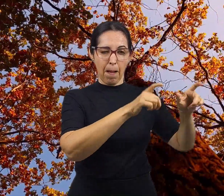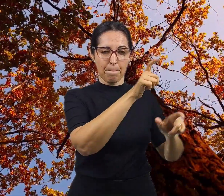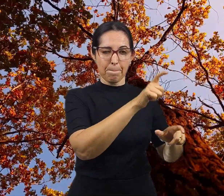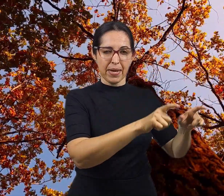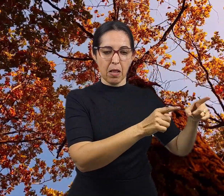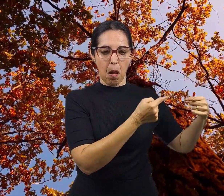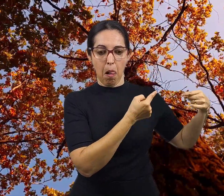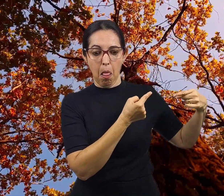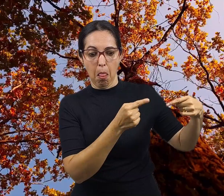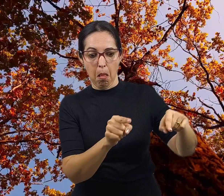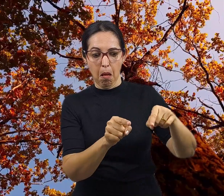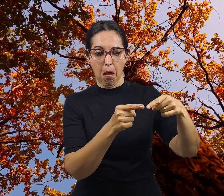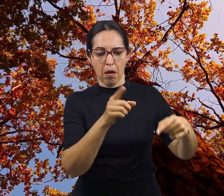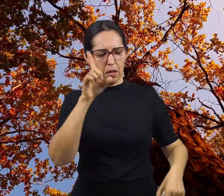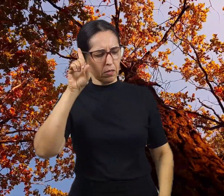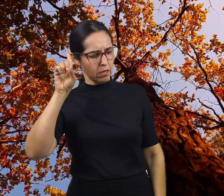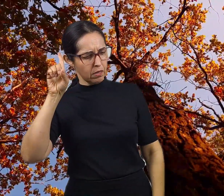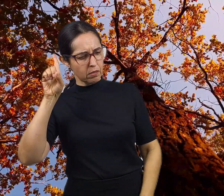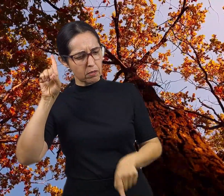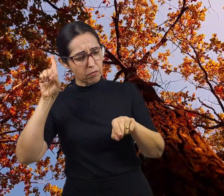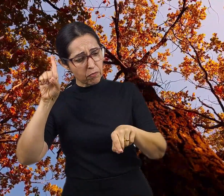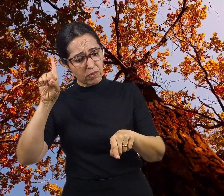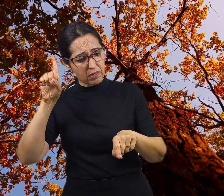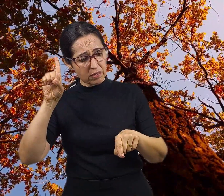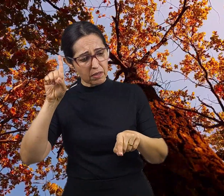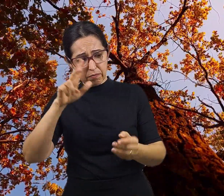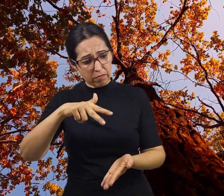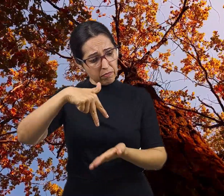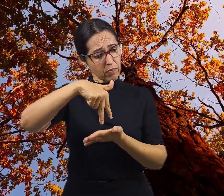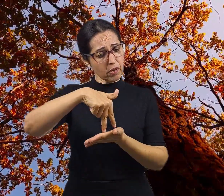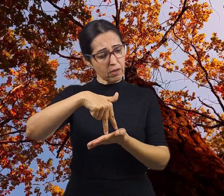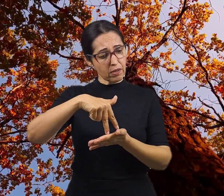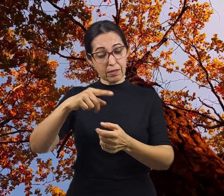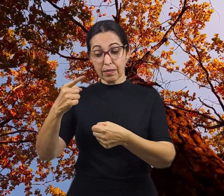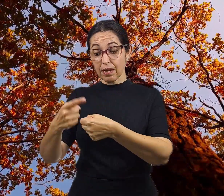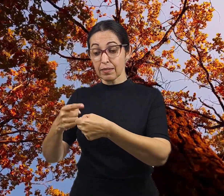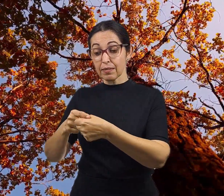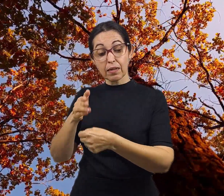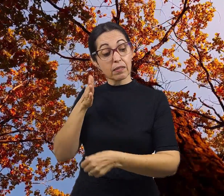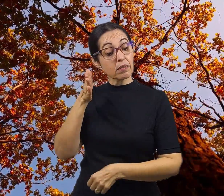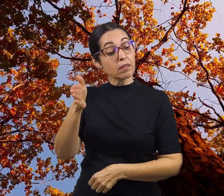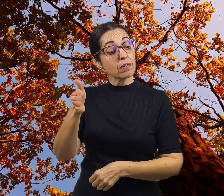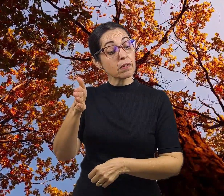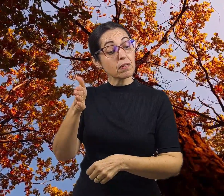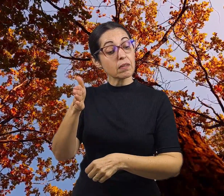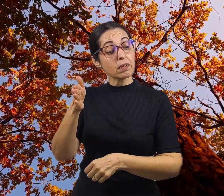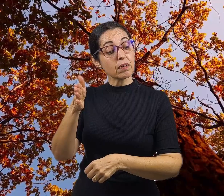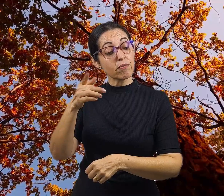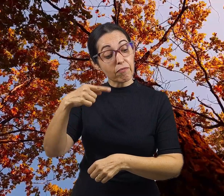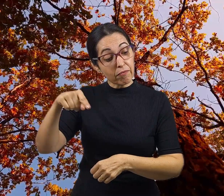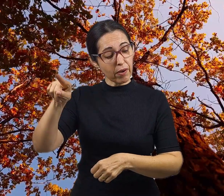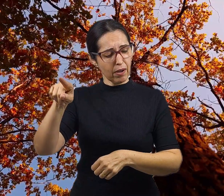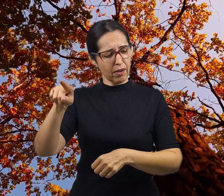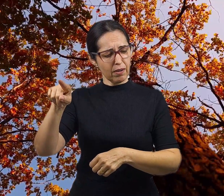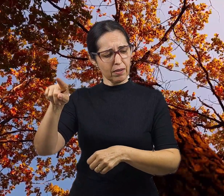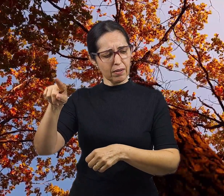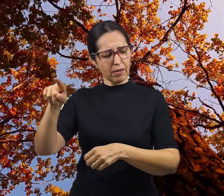orientação. Deus diz assim: levanta-te, sobe a Betel, habita ali e